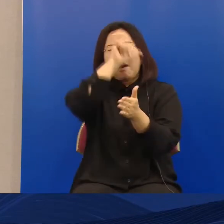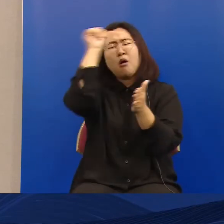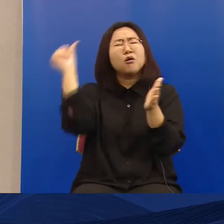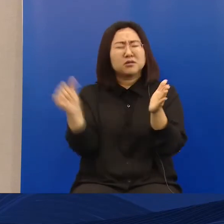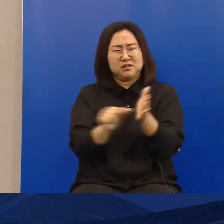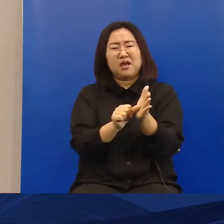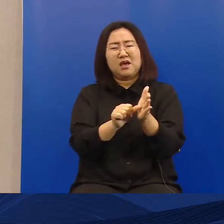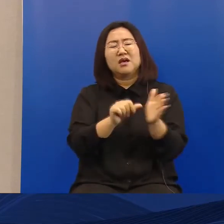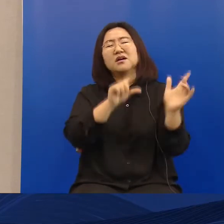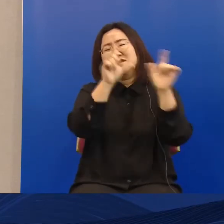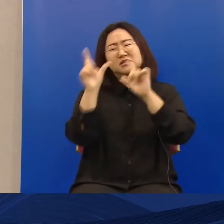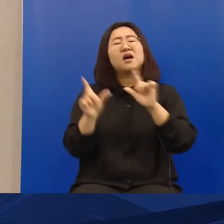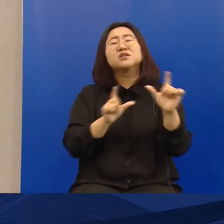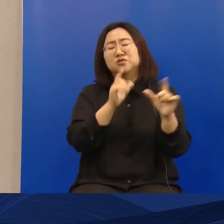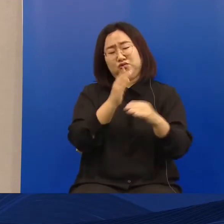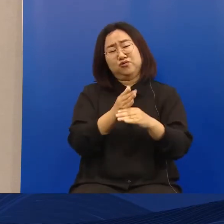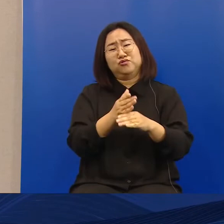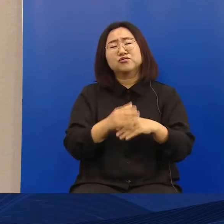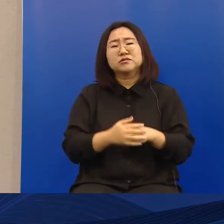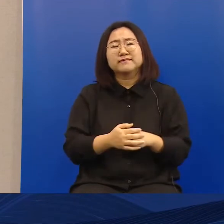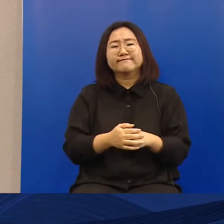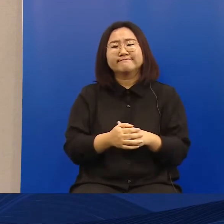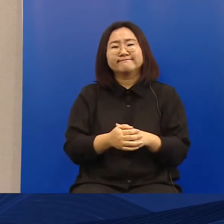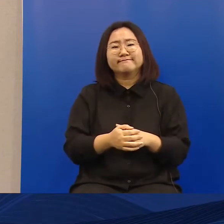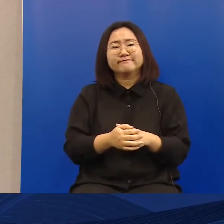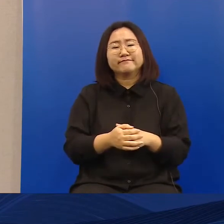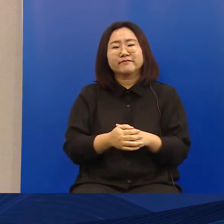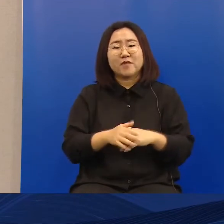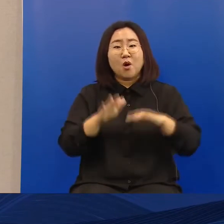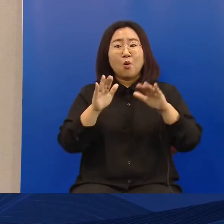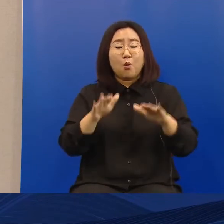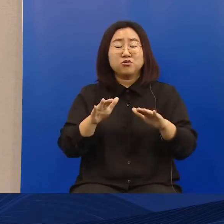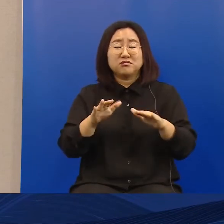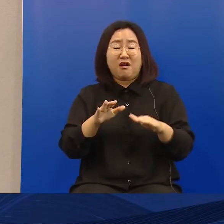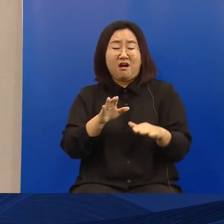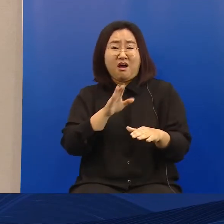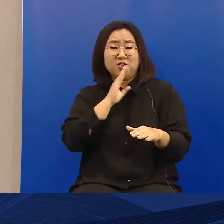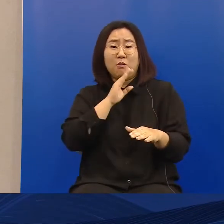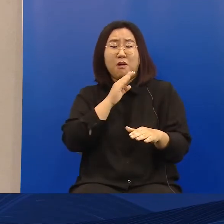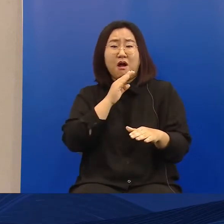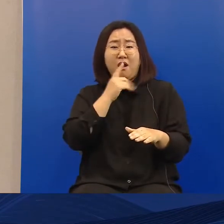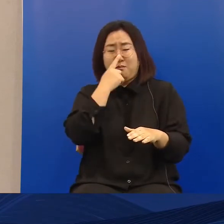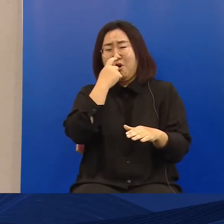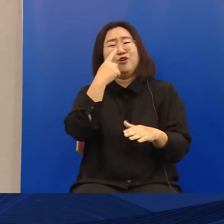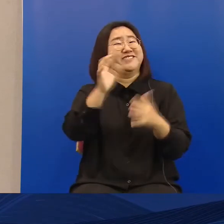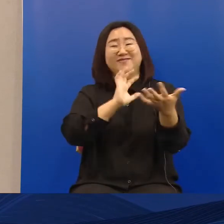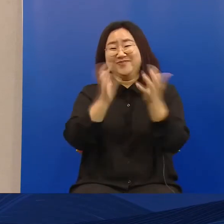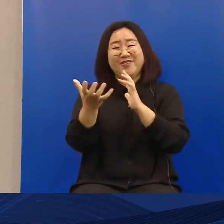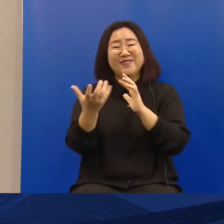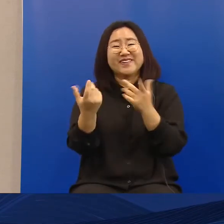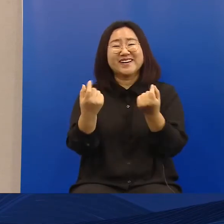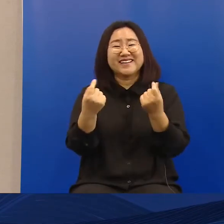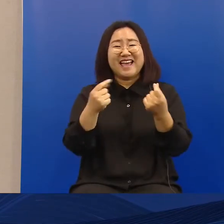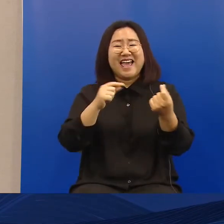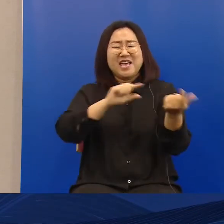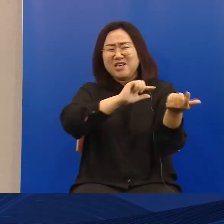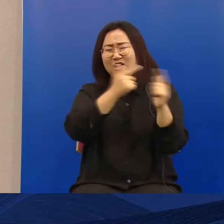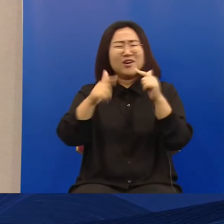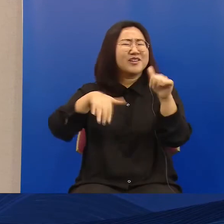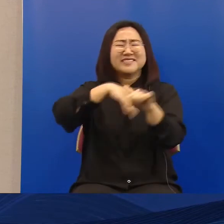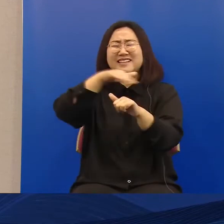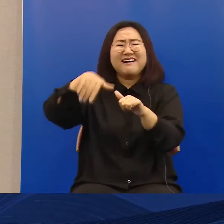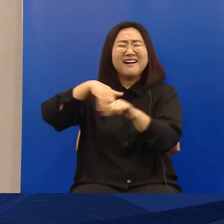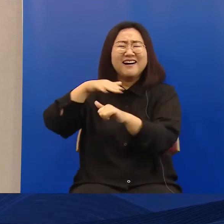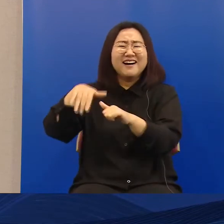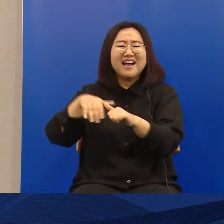속에서 살아가는 것이죠. 오늘 굉장히 멋진 포럼입니다. 여러 가지 상황